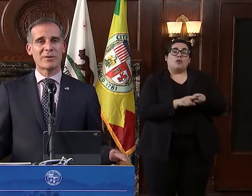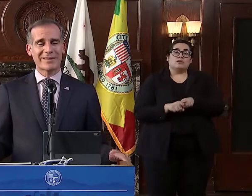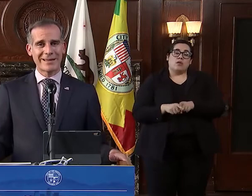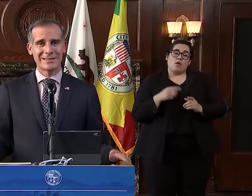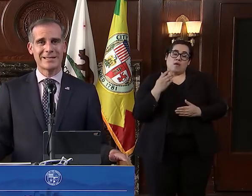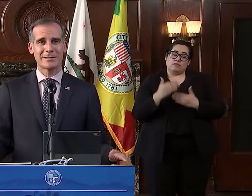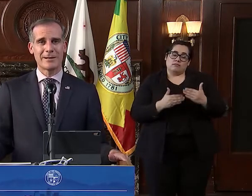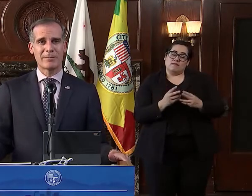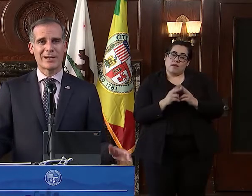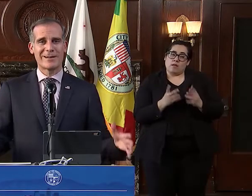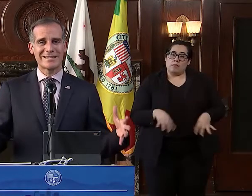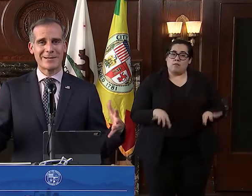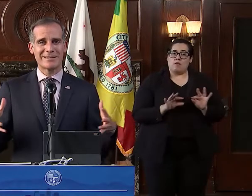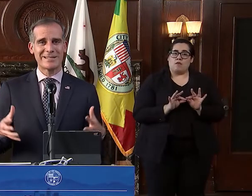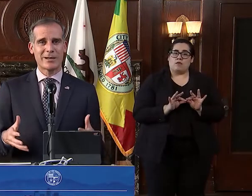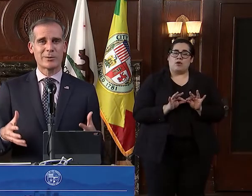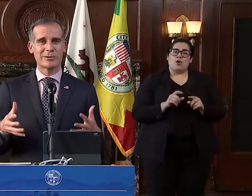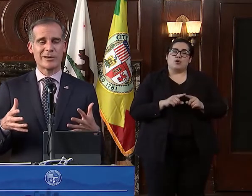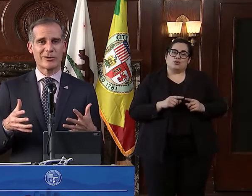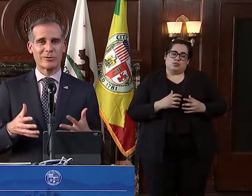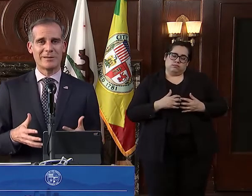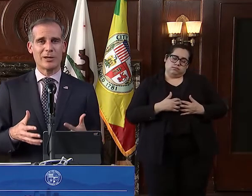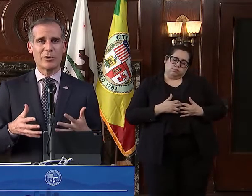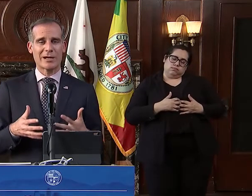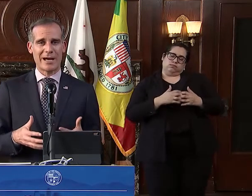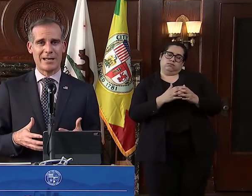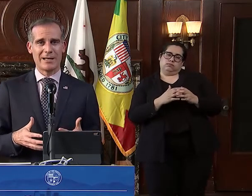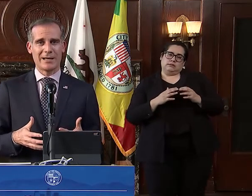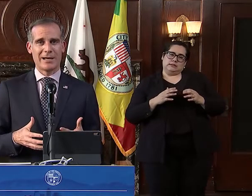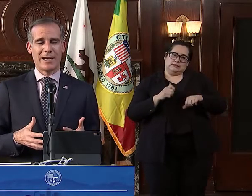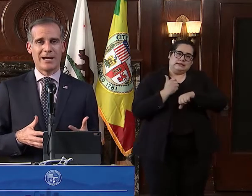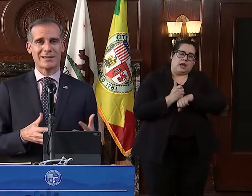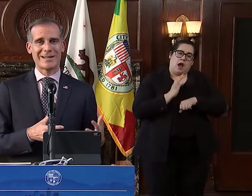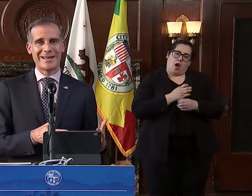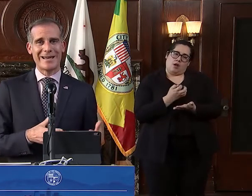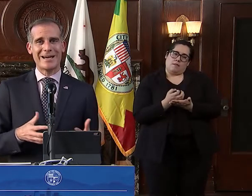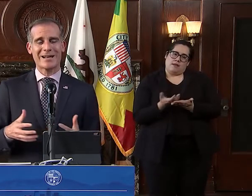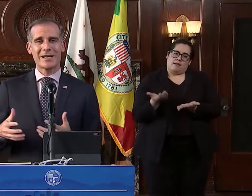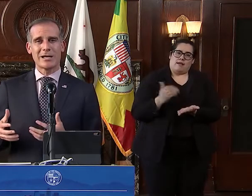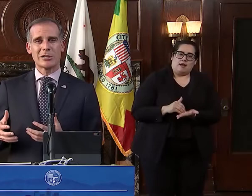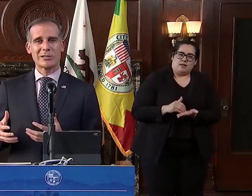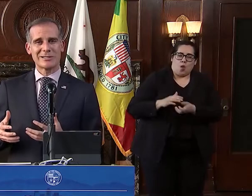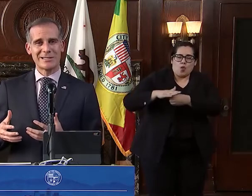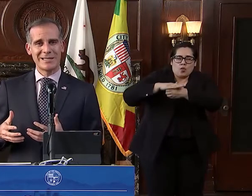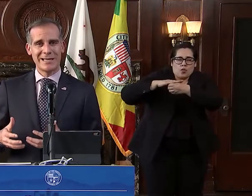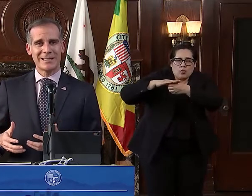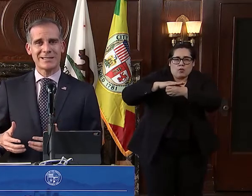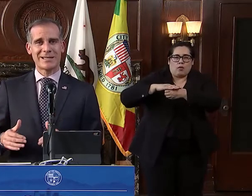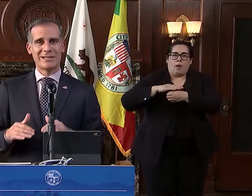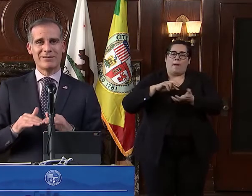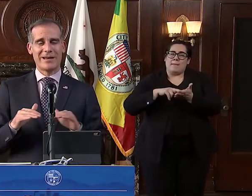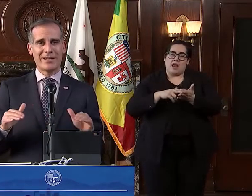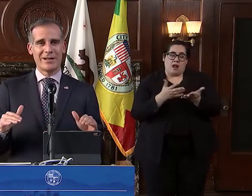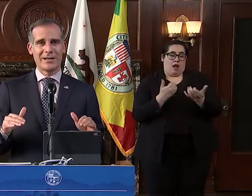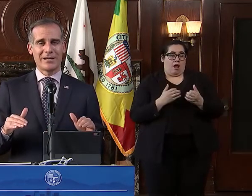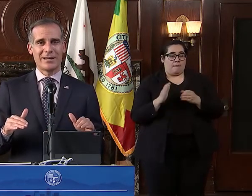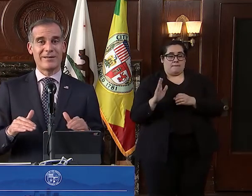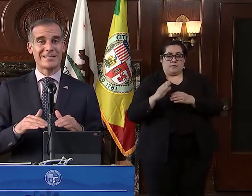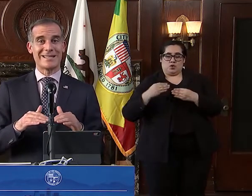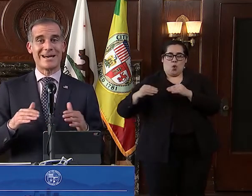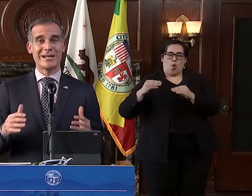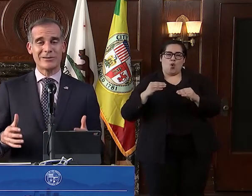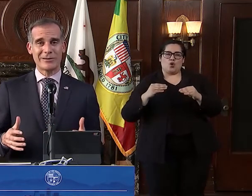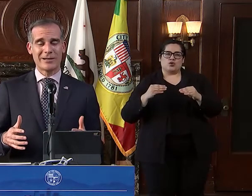muy importantes para restablecer nuestra economía local, atraer nuestras tiendas a nivel